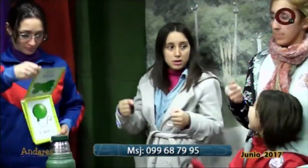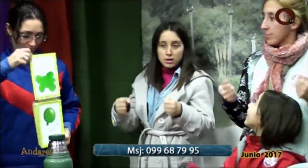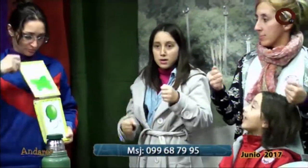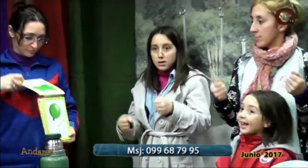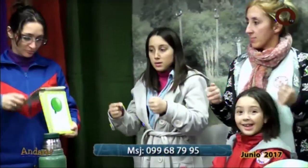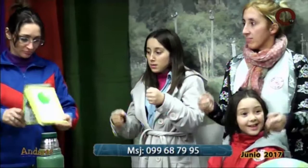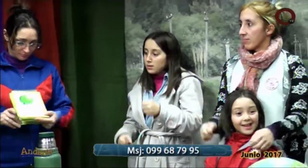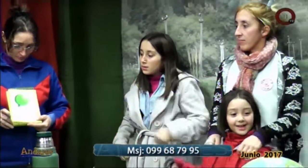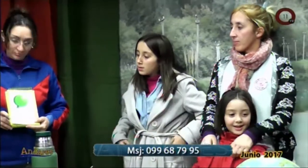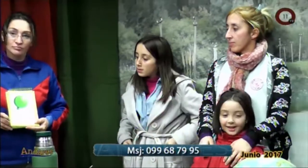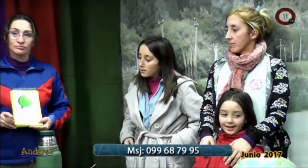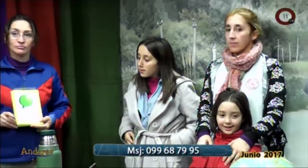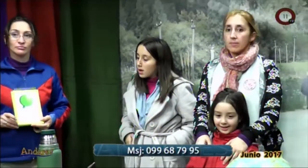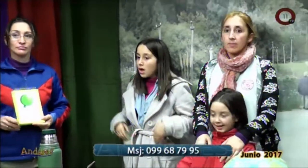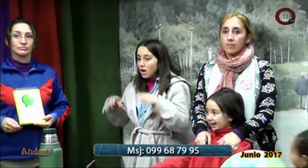Hace el cambio de cámara Si podés